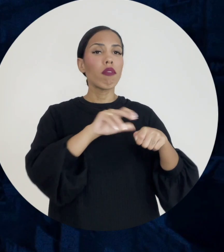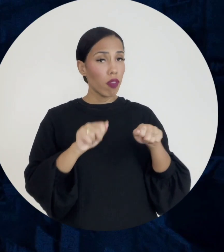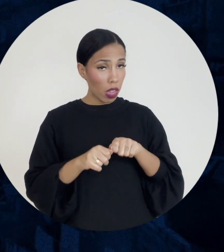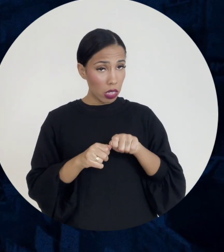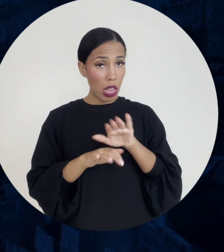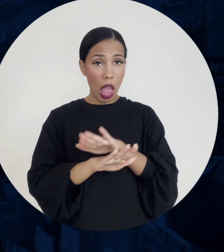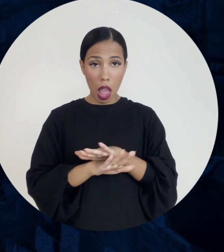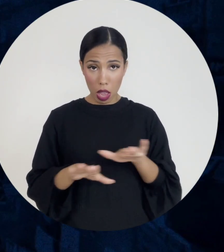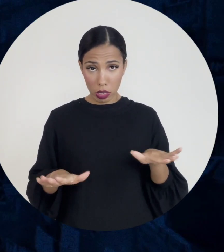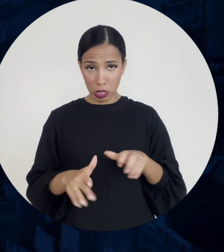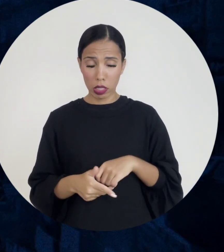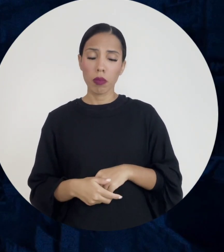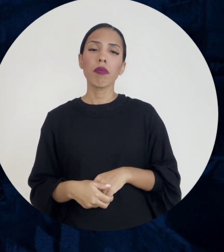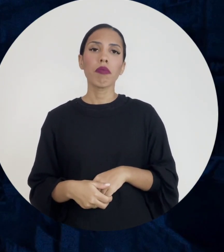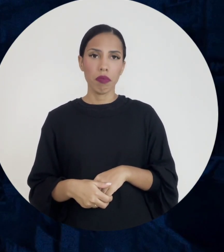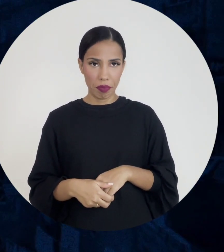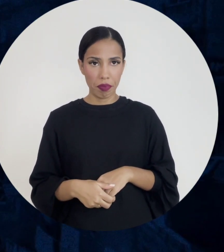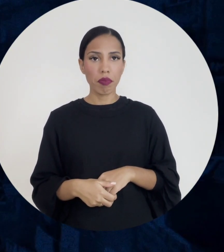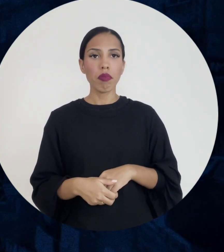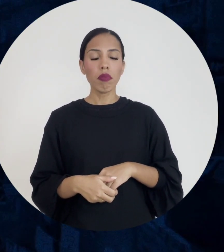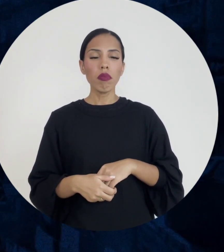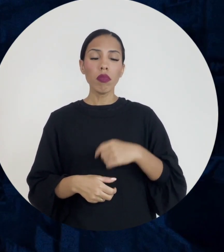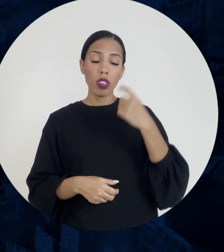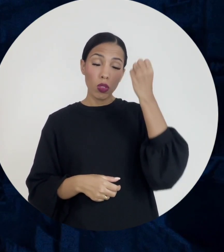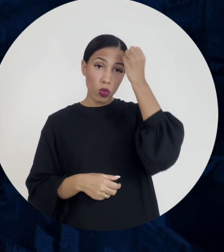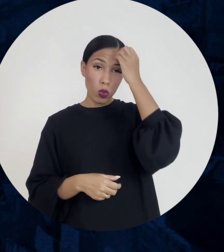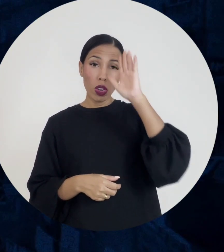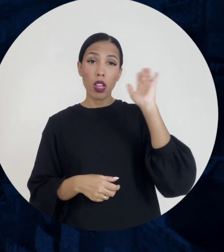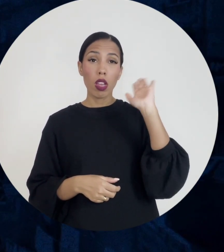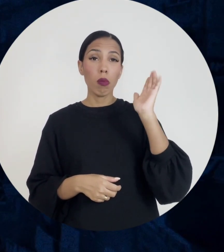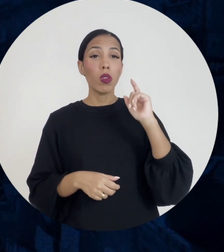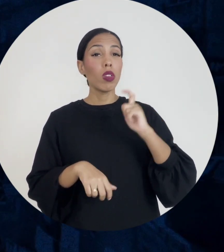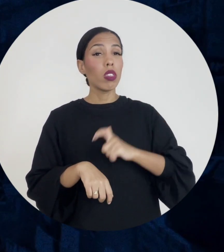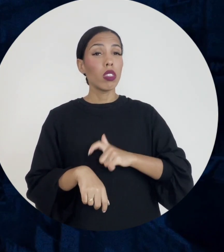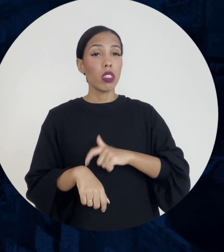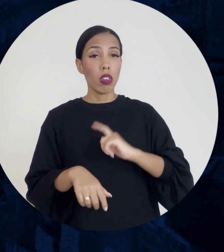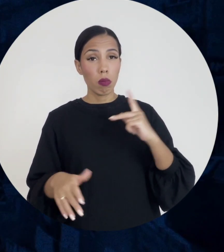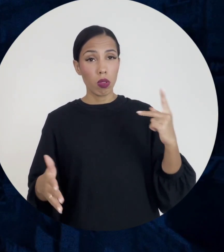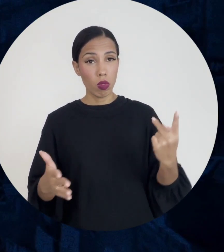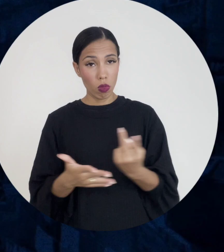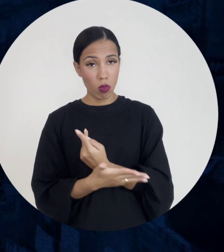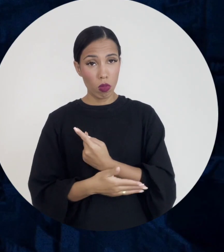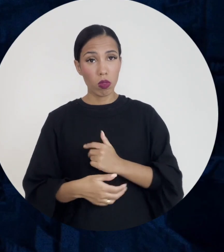ficou um tempo, eu não lembro bem quanto tempo ficou isso, né?